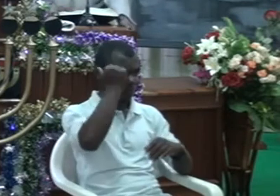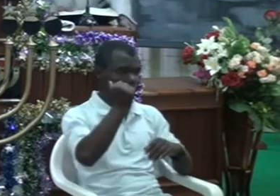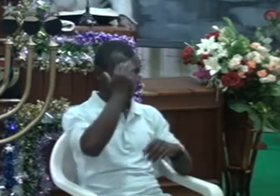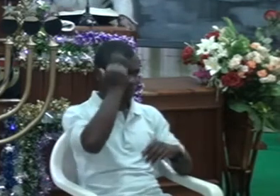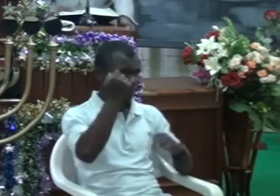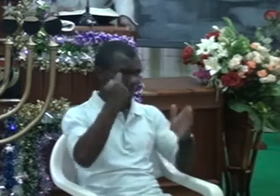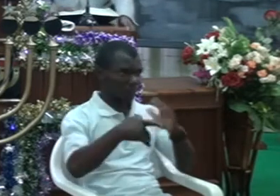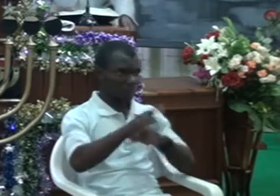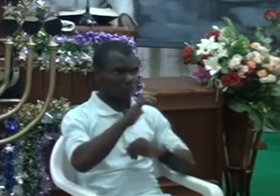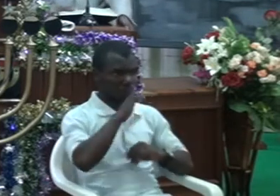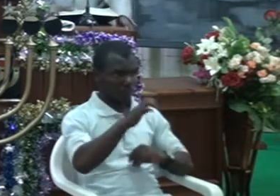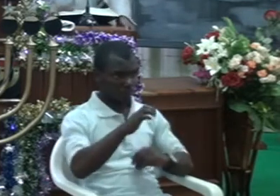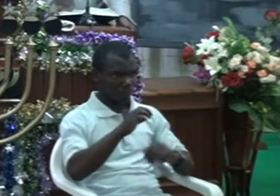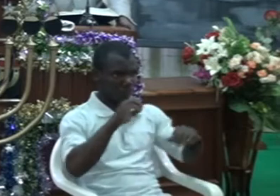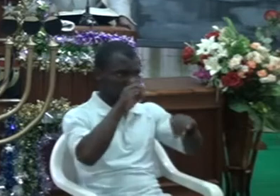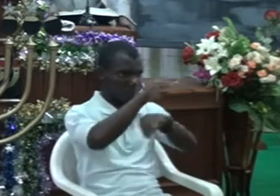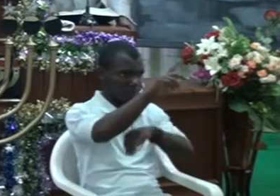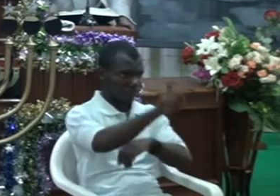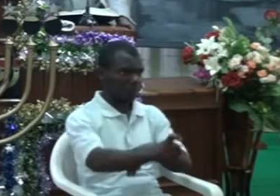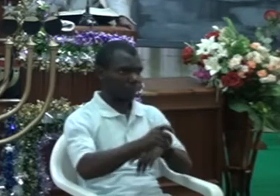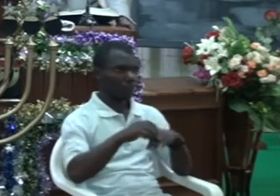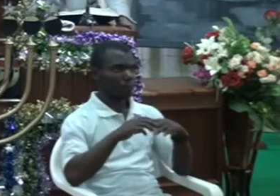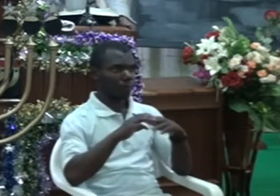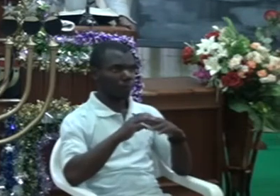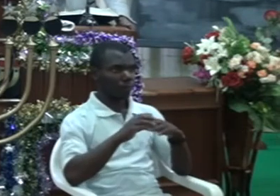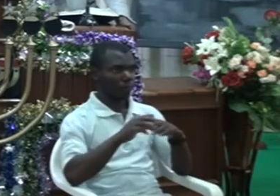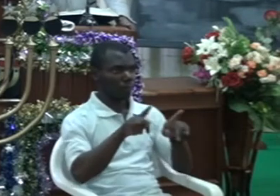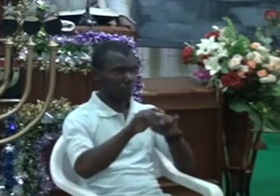tu ne peux pas le recevoir si tu ne sais pas pourquoi est-ce qu'il a été envoyé.